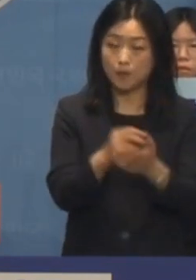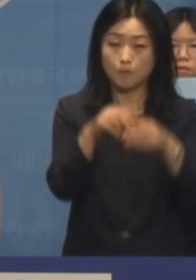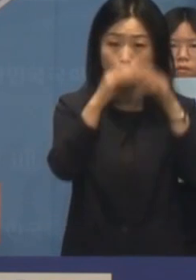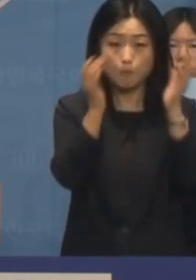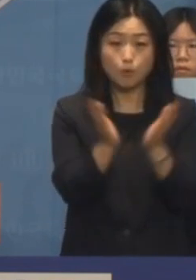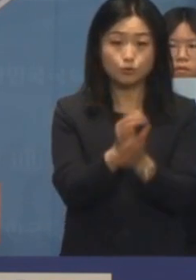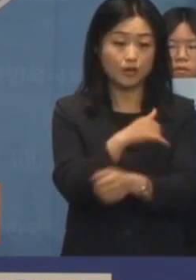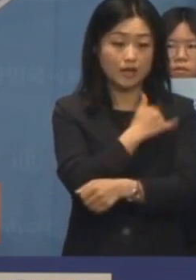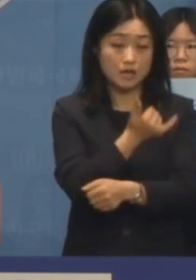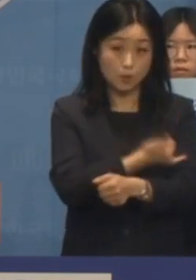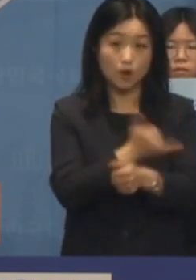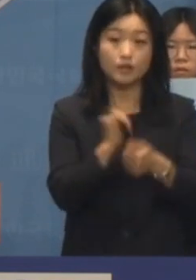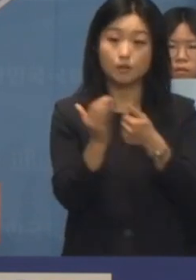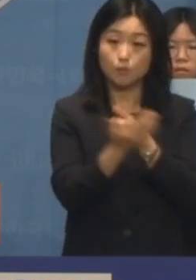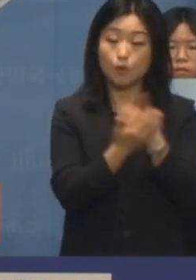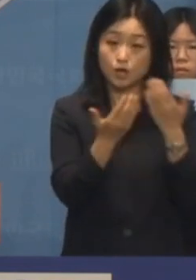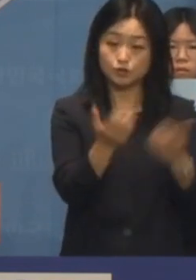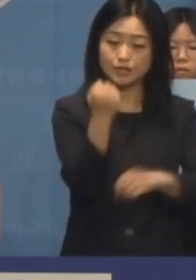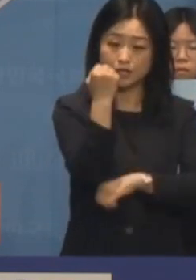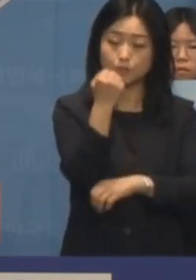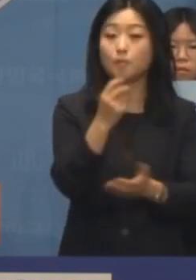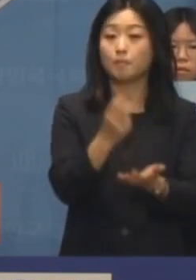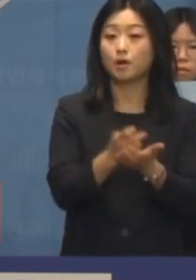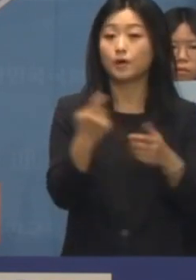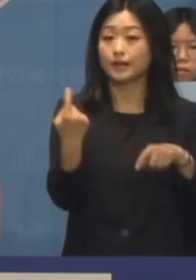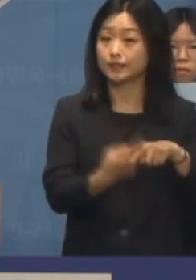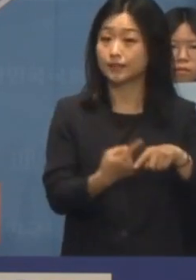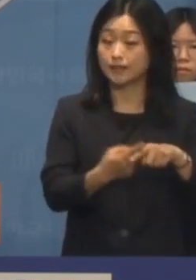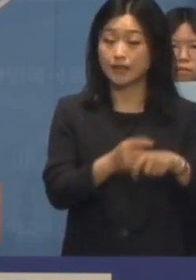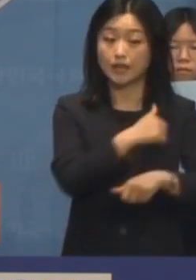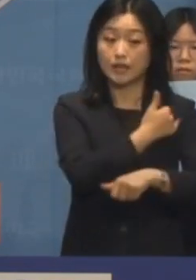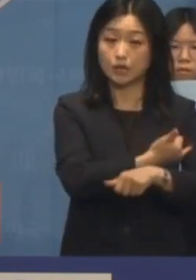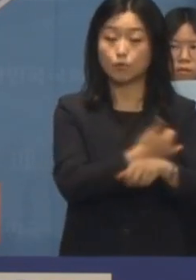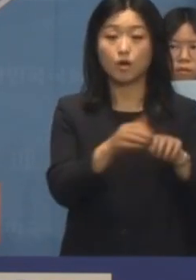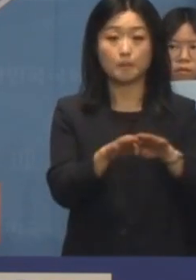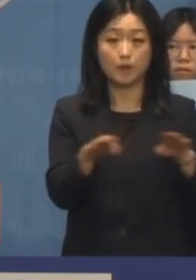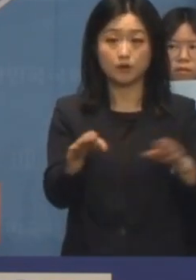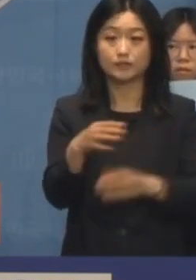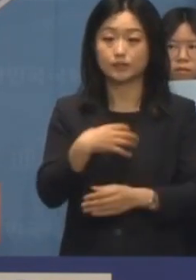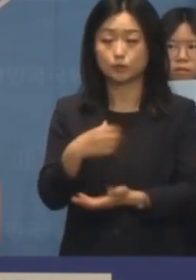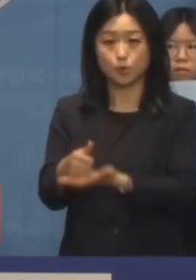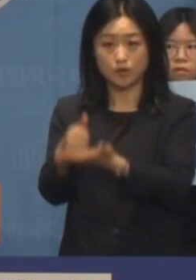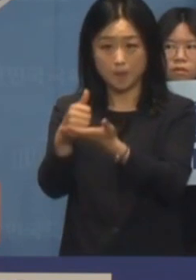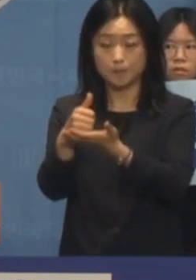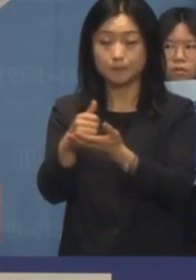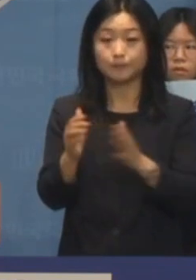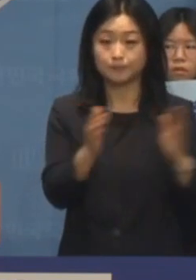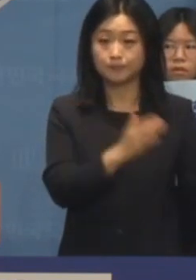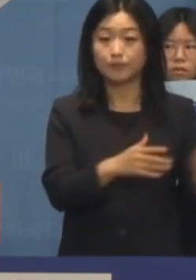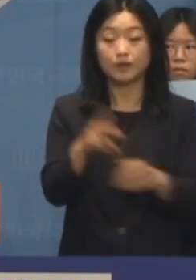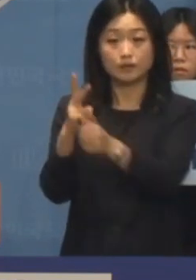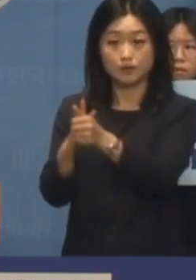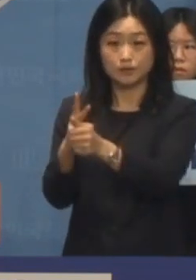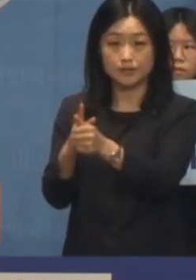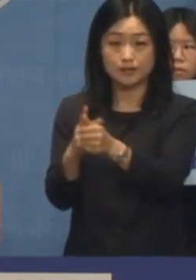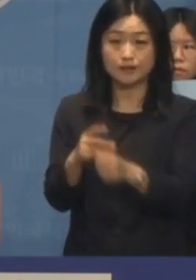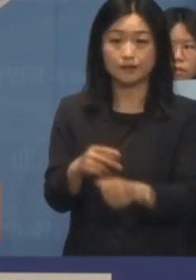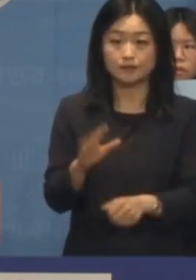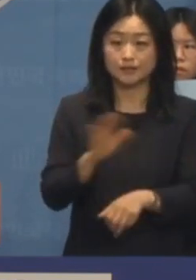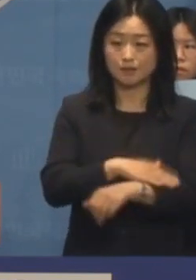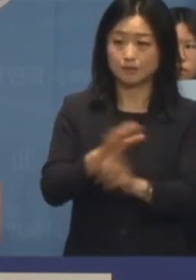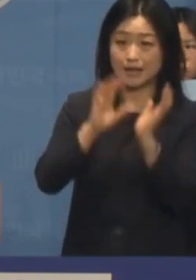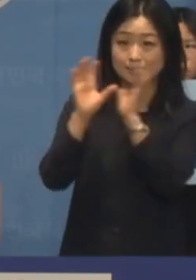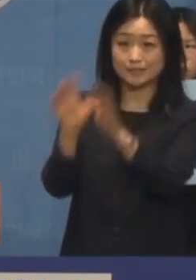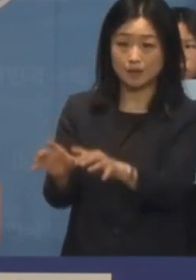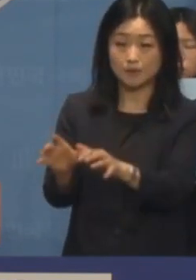보장하는 밑바탕이 될 것이다. 학생에게는 인권과 평등, 존엄이, 교사에게는 독박교실에서